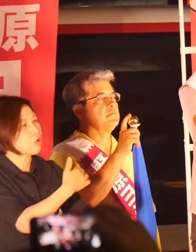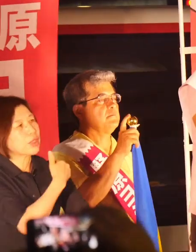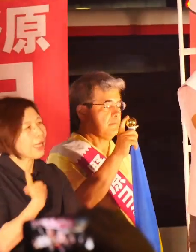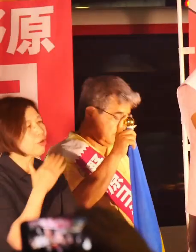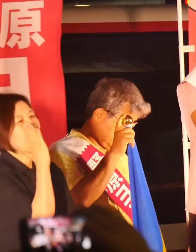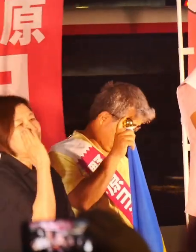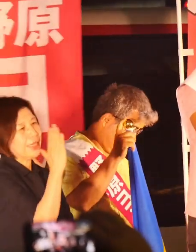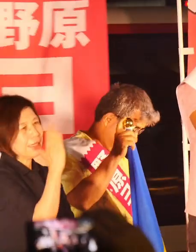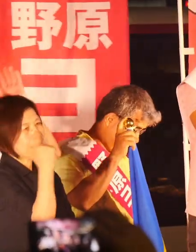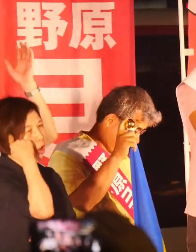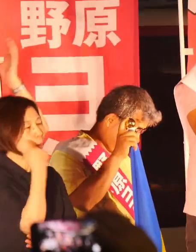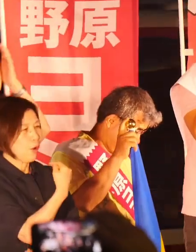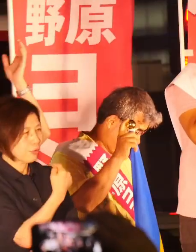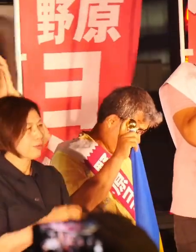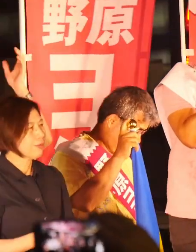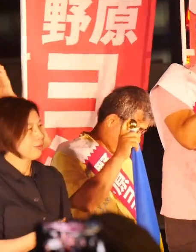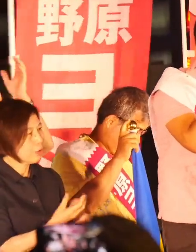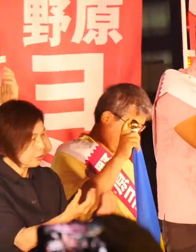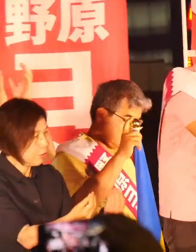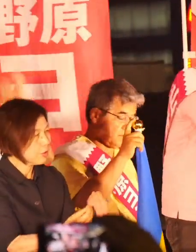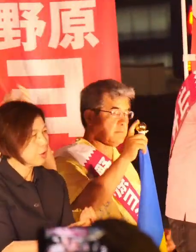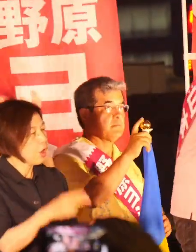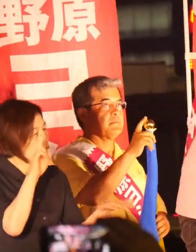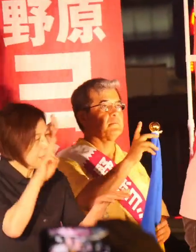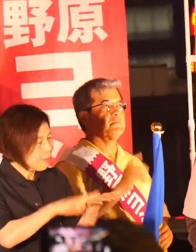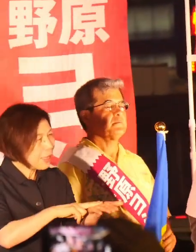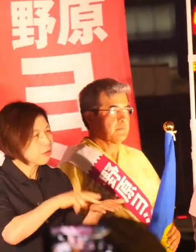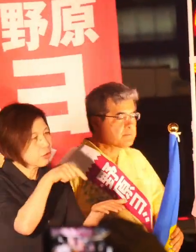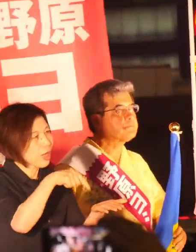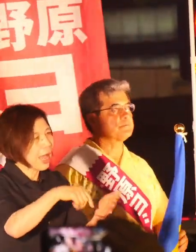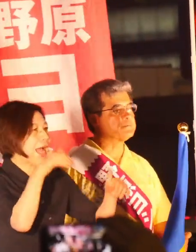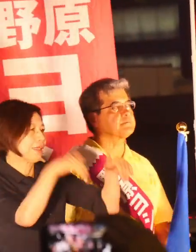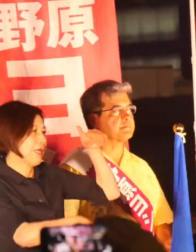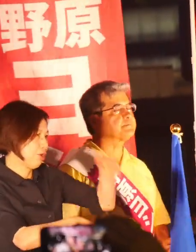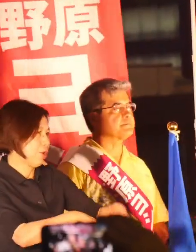ょ。それを決めるのが選挙でしょ。